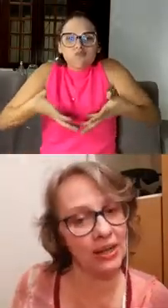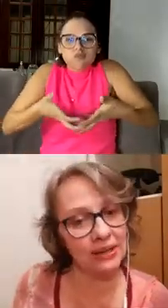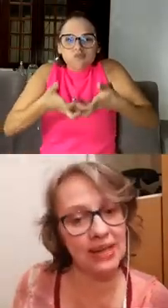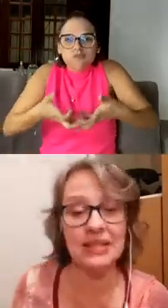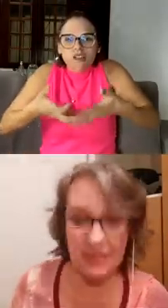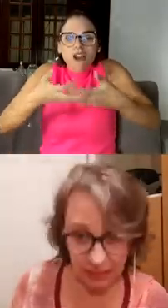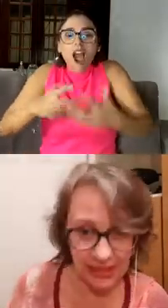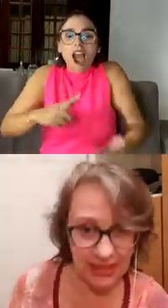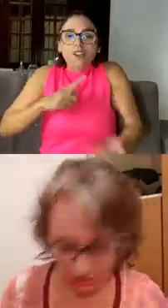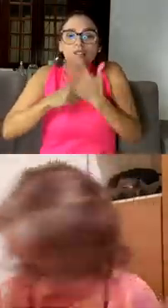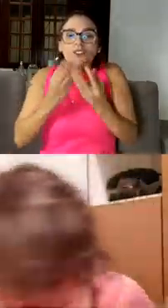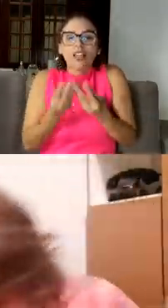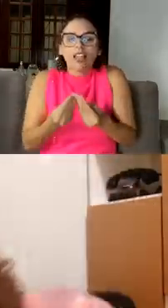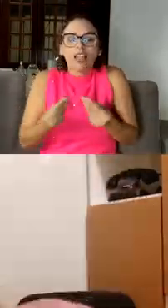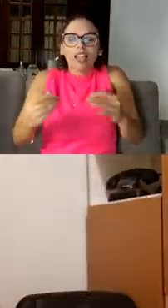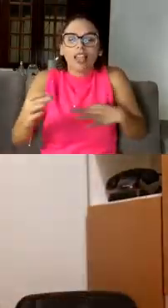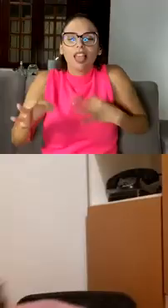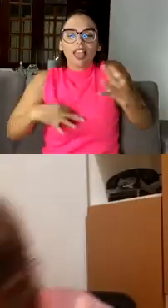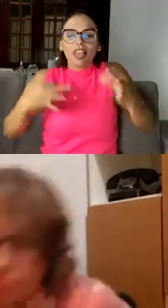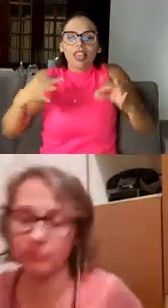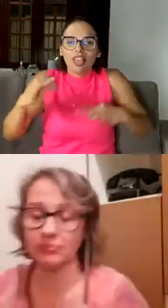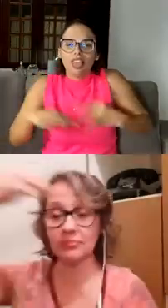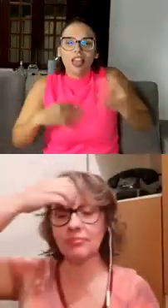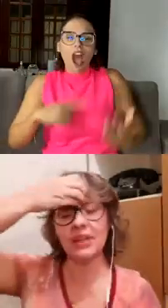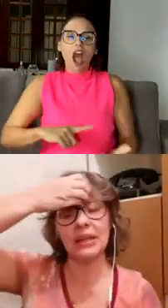melhora a sensibilidade.